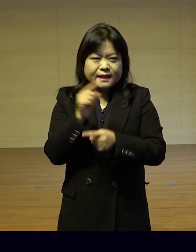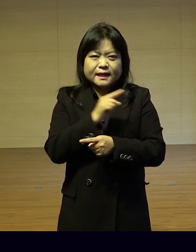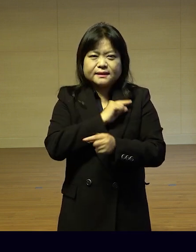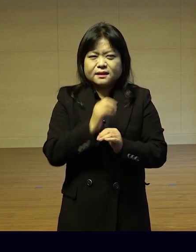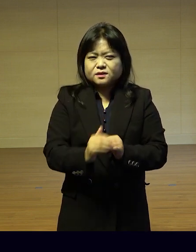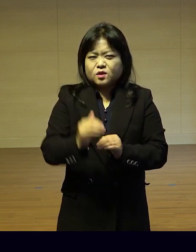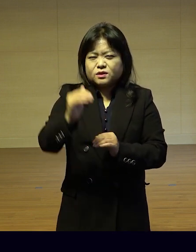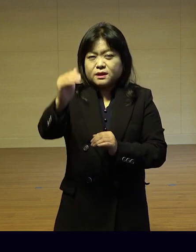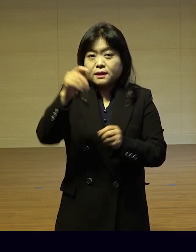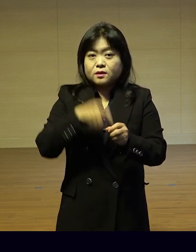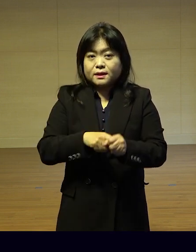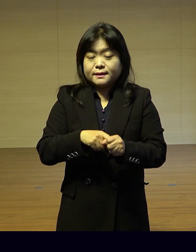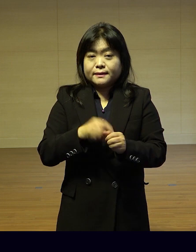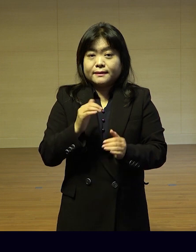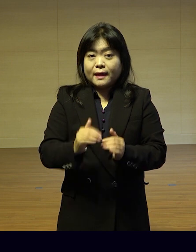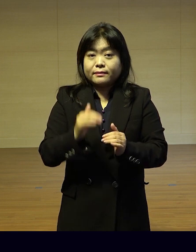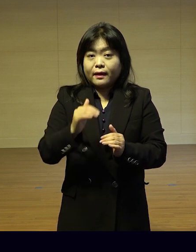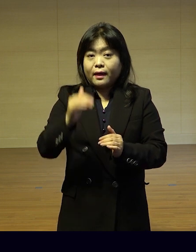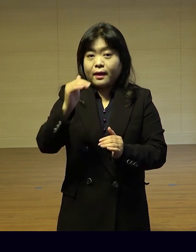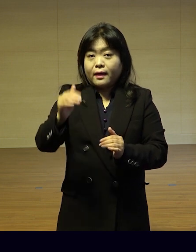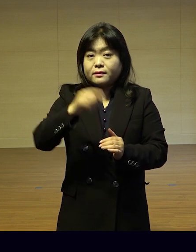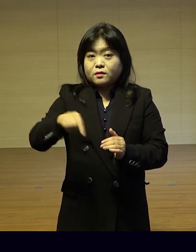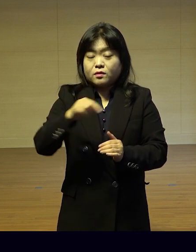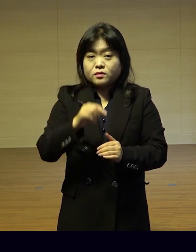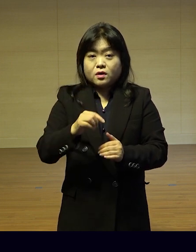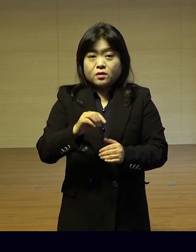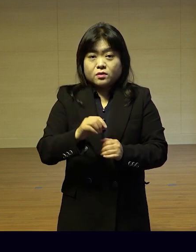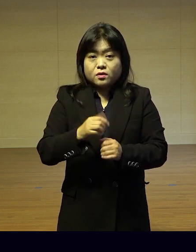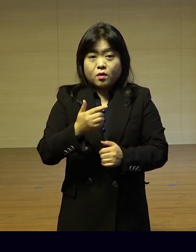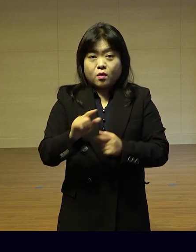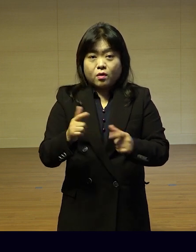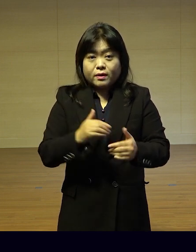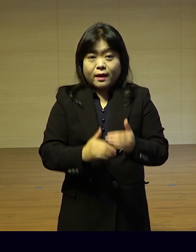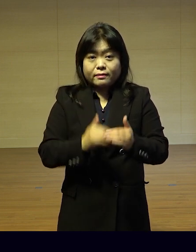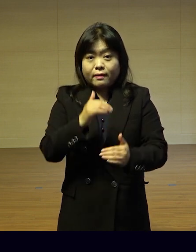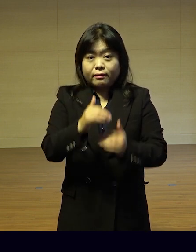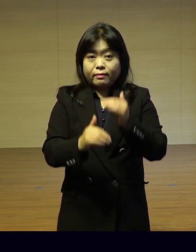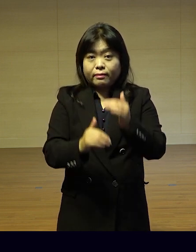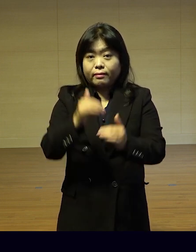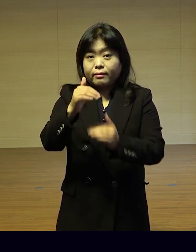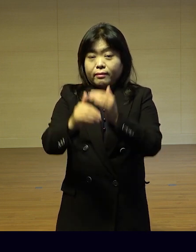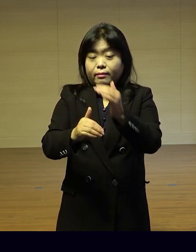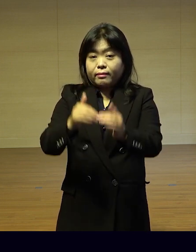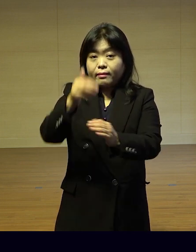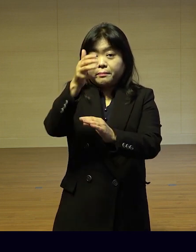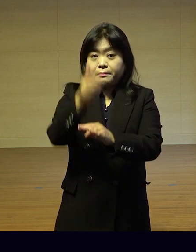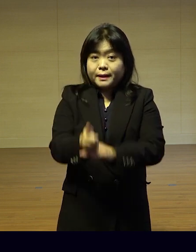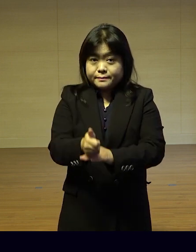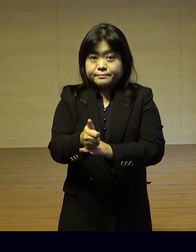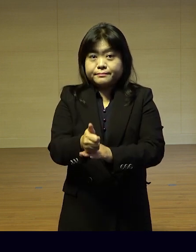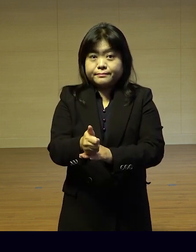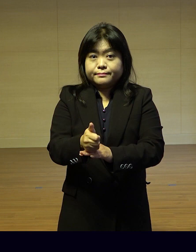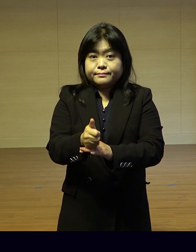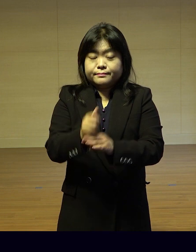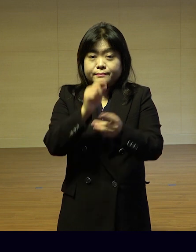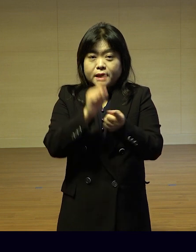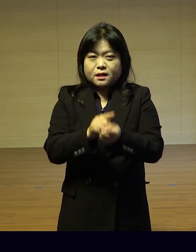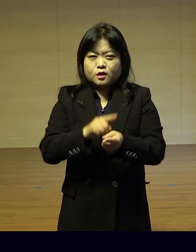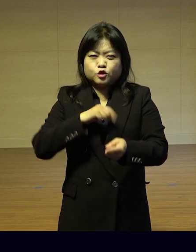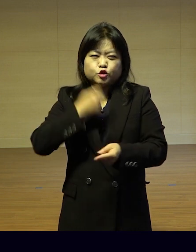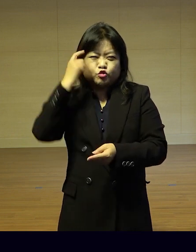저차적인 단계에서 여러 계단을 올라가게 되면은 마지막에